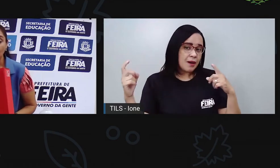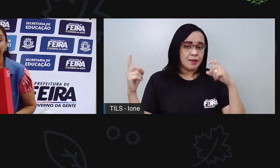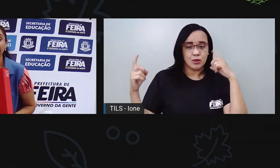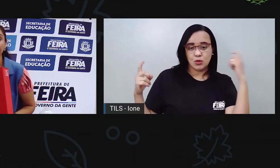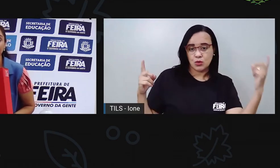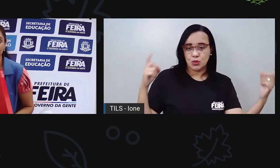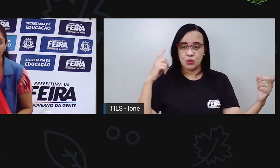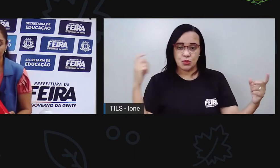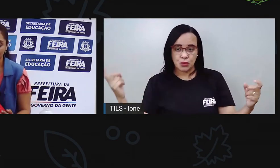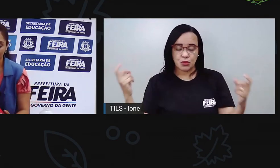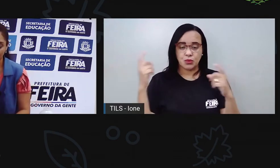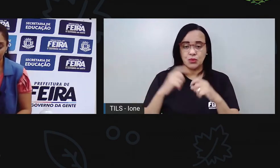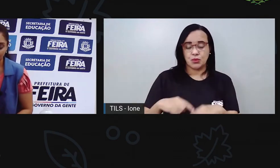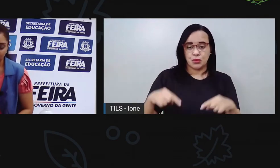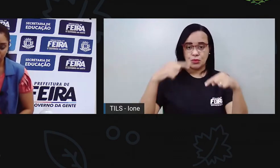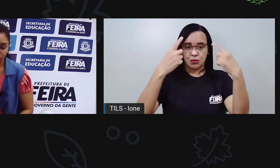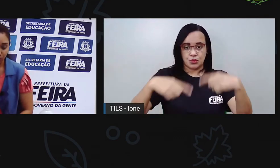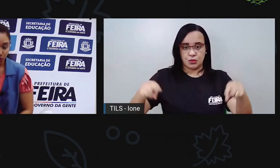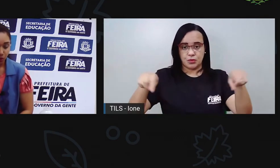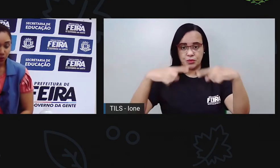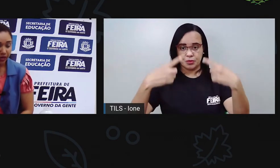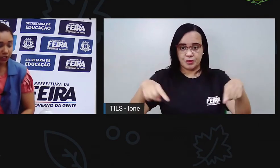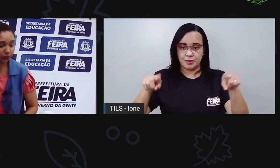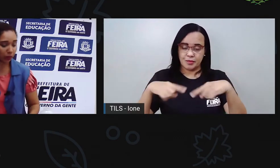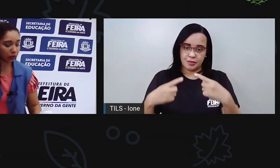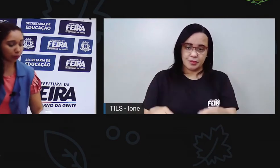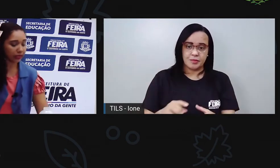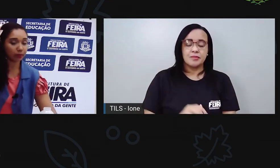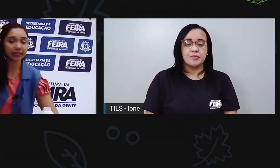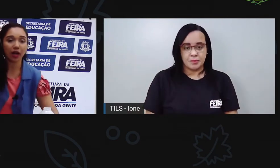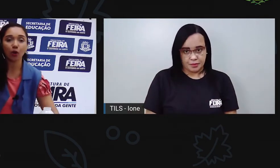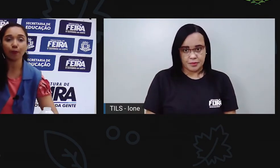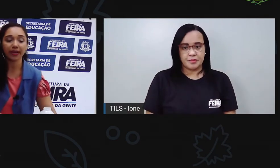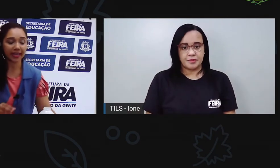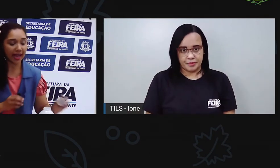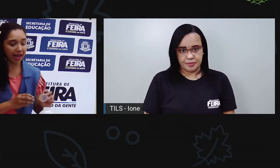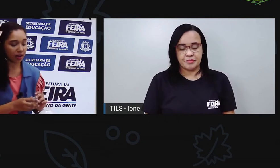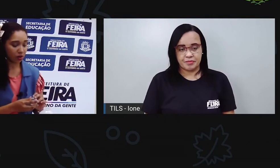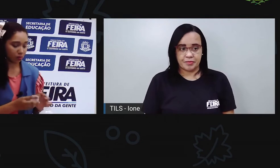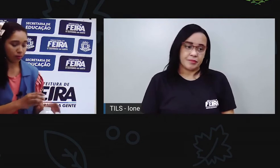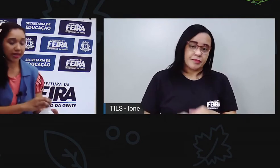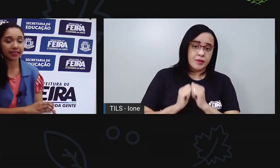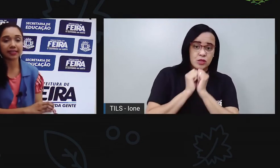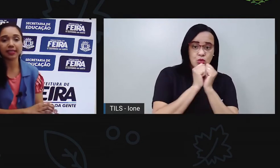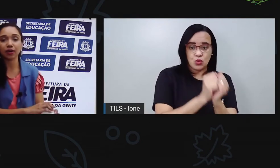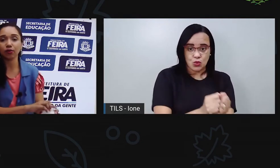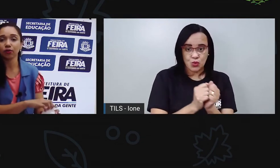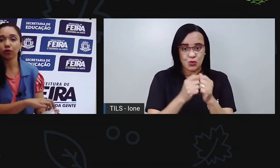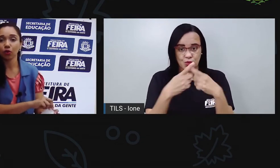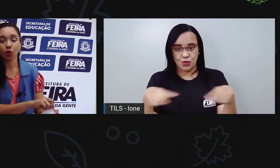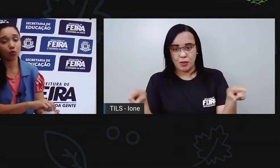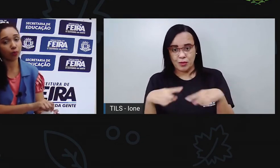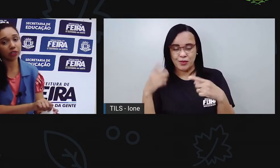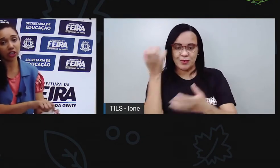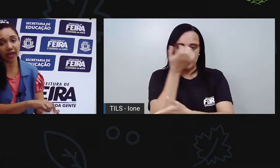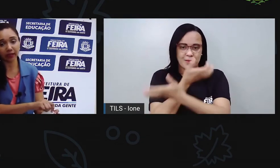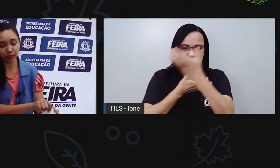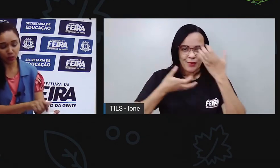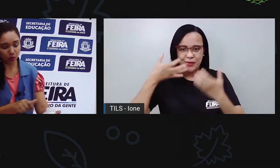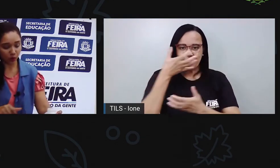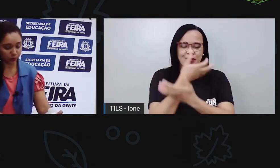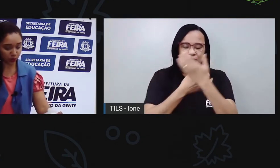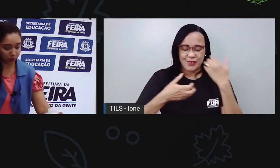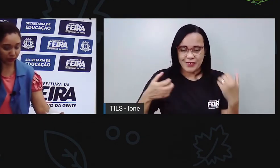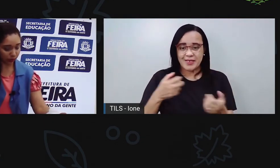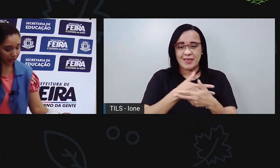o ritmo. O ritmo é quando podemos acompanhar uma canção com algum objeto,